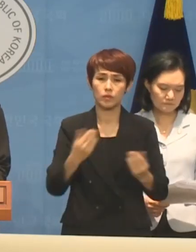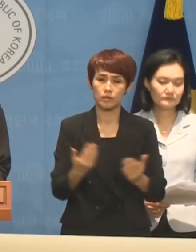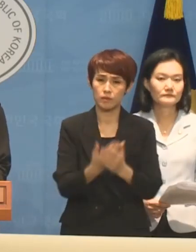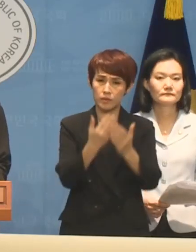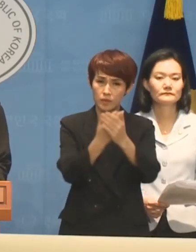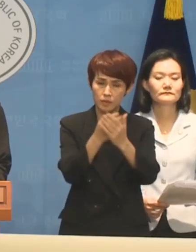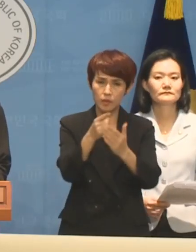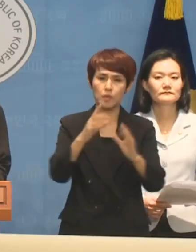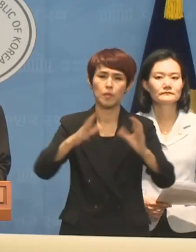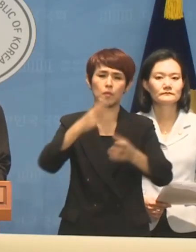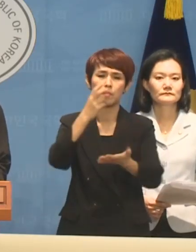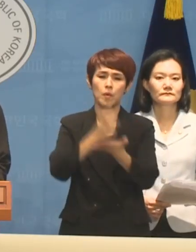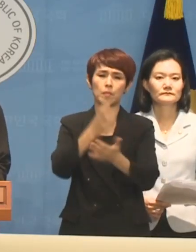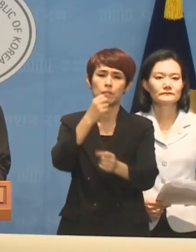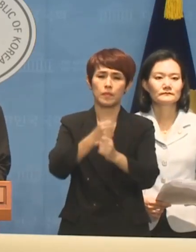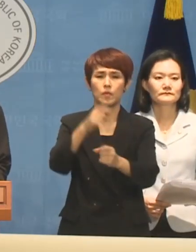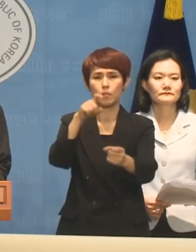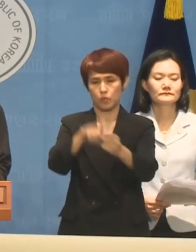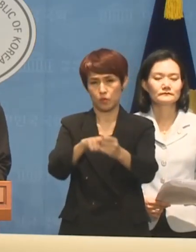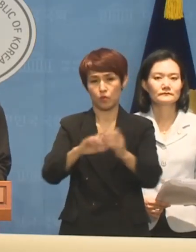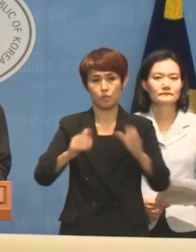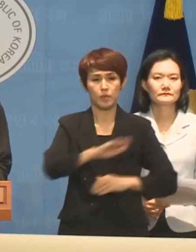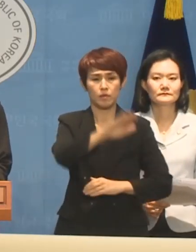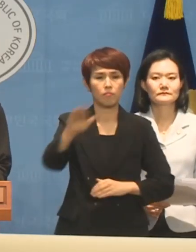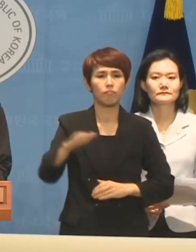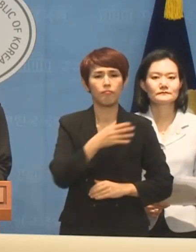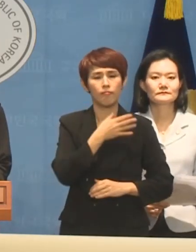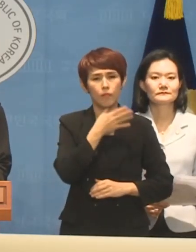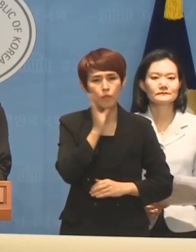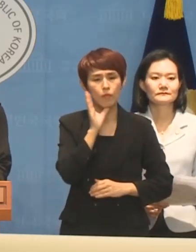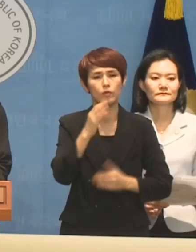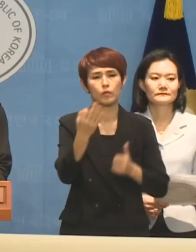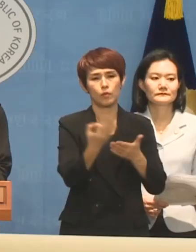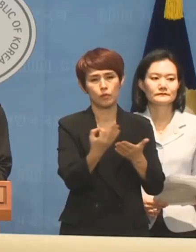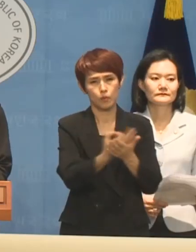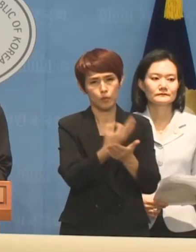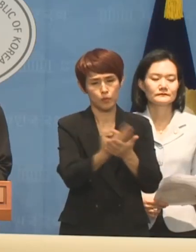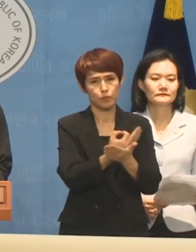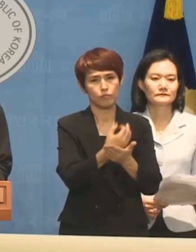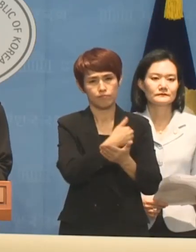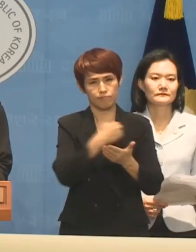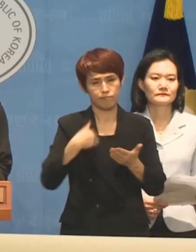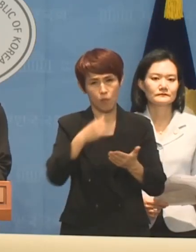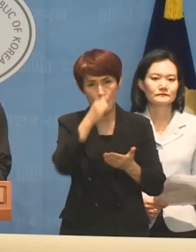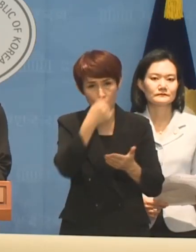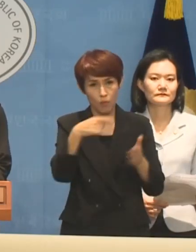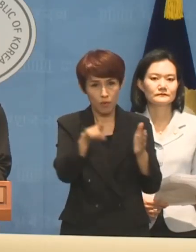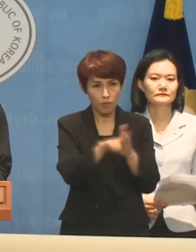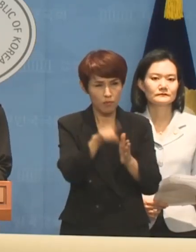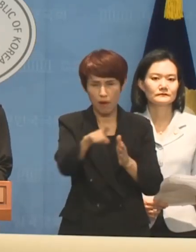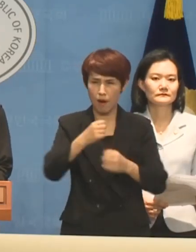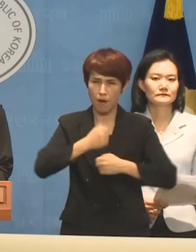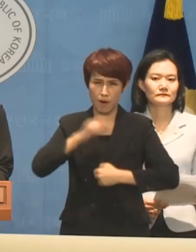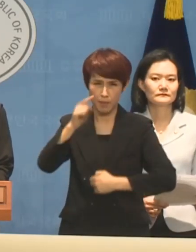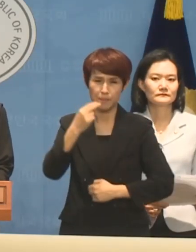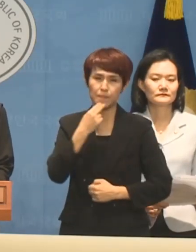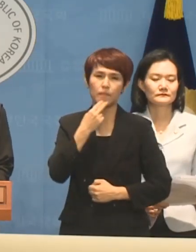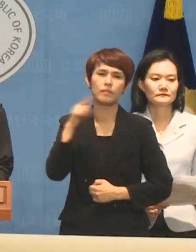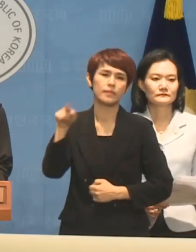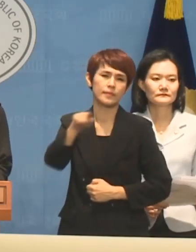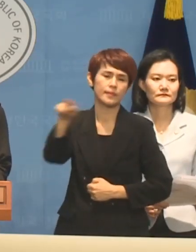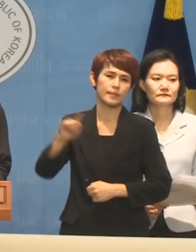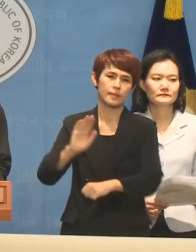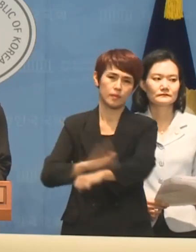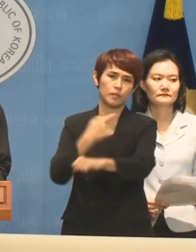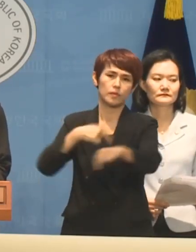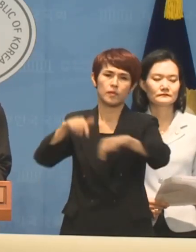목적, 국민의 안정된 노후소득 보장이라는 기관 설립 목적 하나도 지키지 않는 내란 부역자들의 잘못된